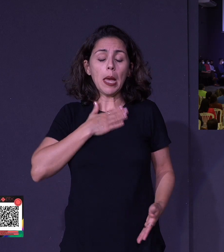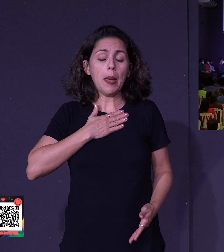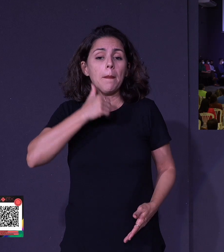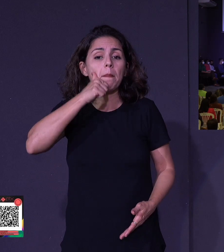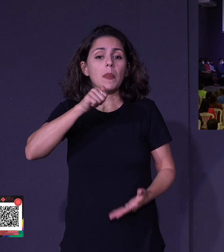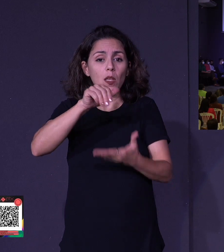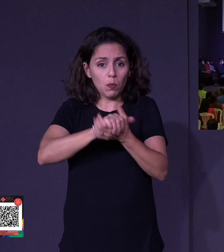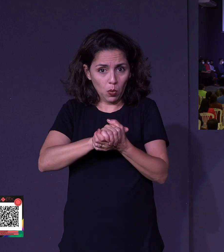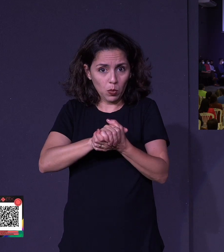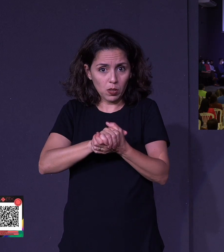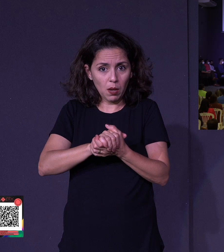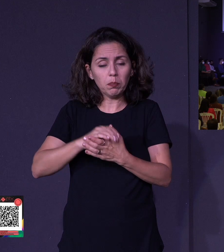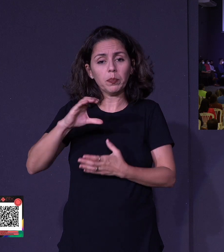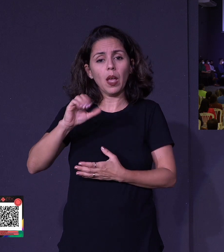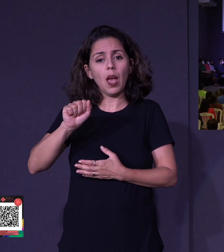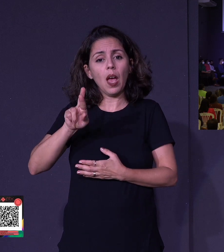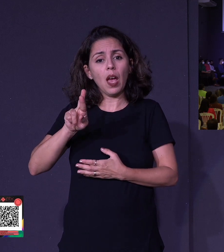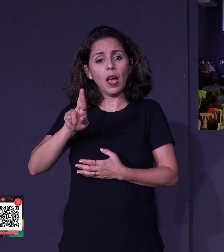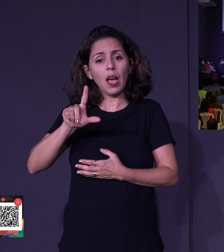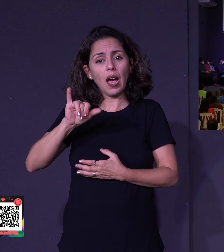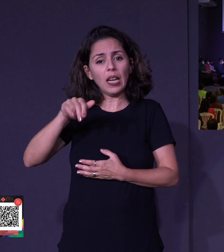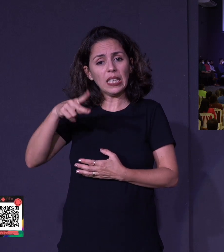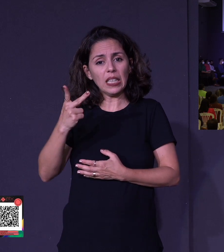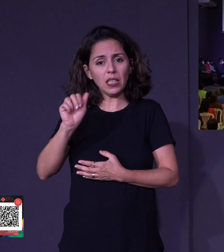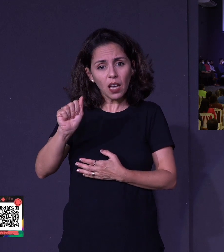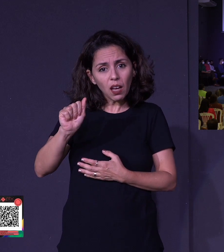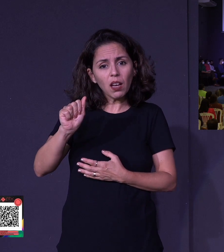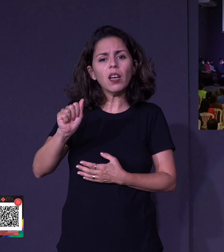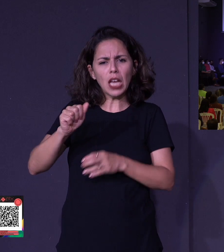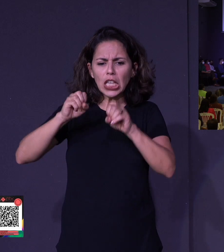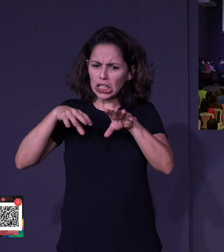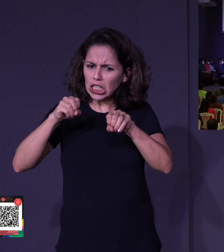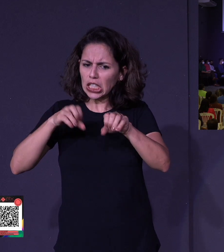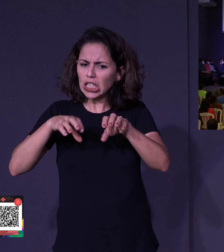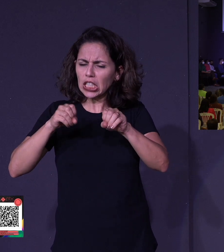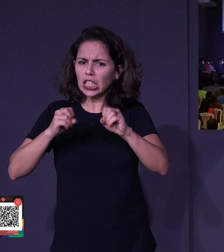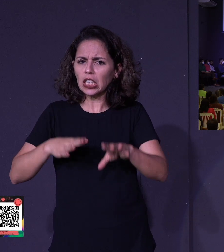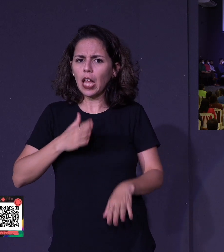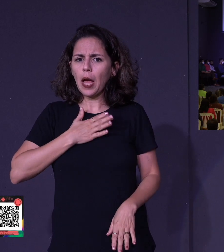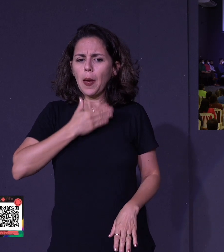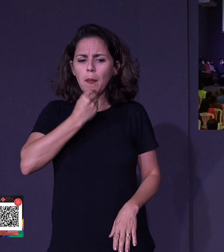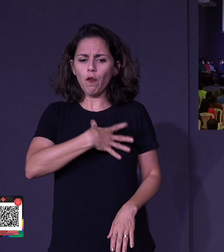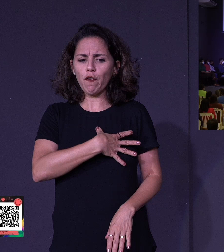Não tem nada que ele vai ver que a gente não veja. Dá uma determinada hora, fecha o celular.